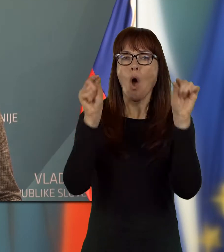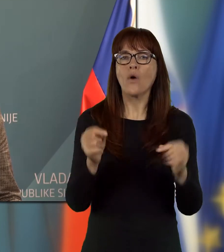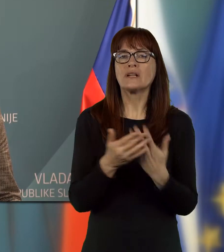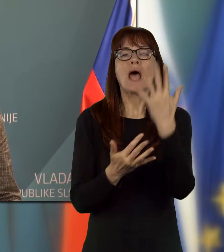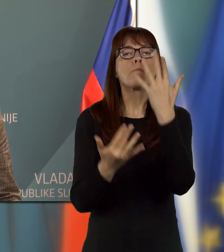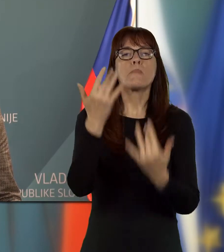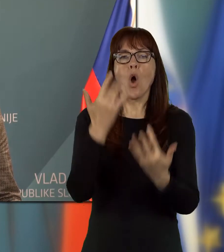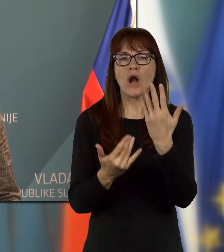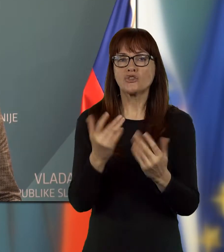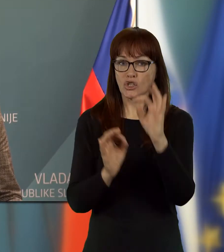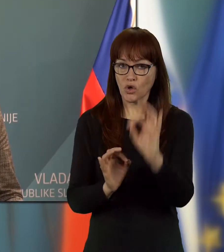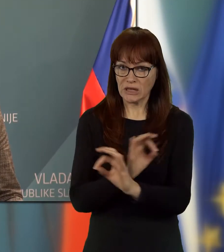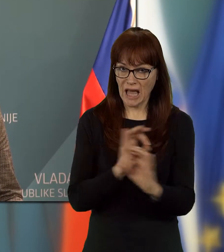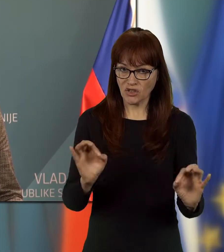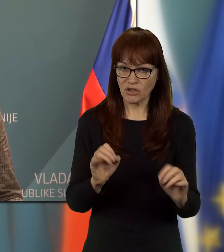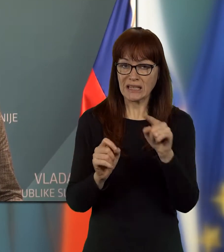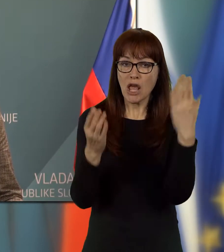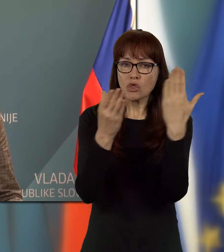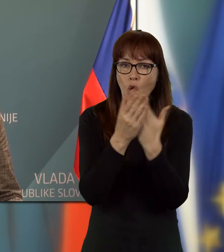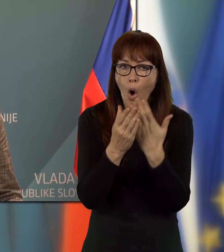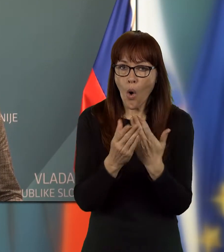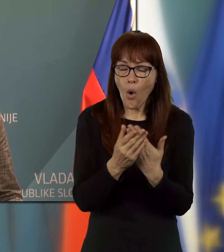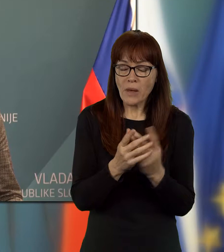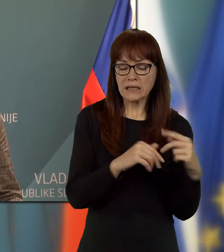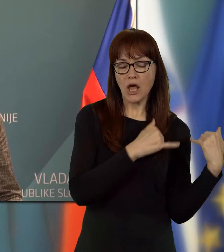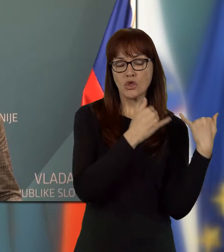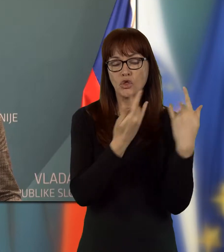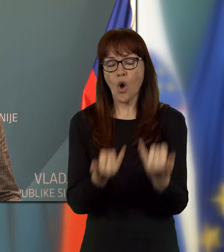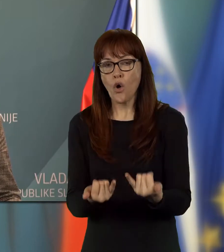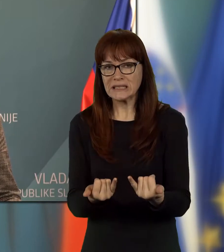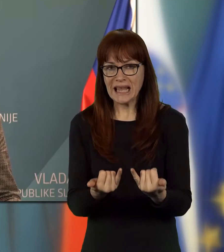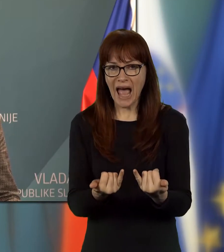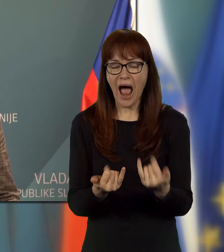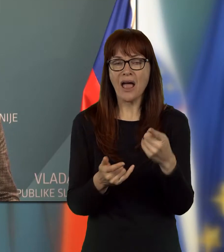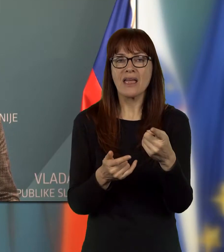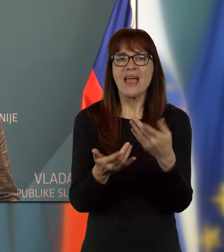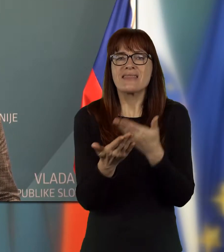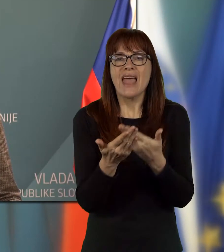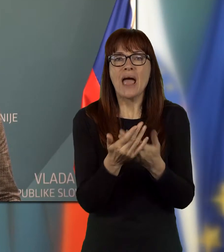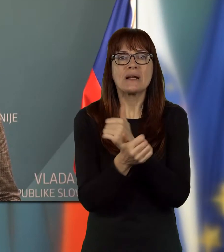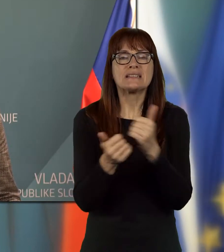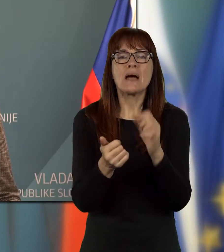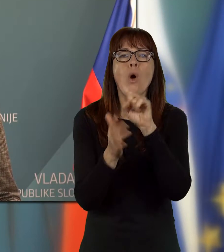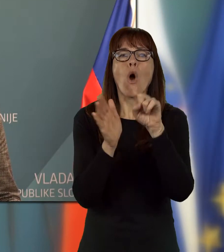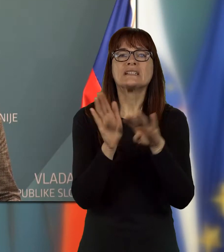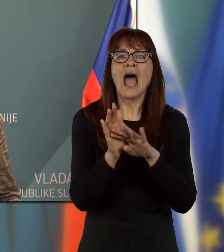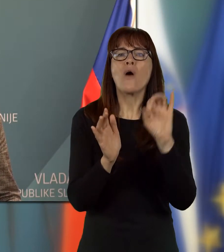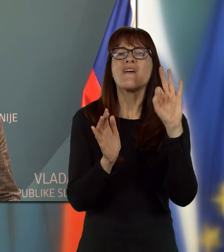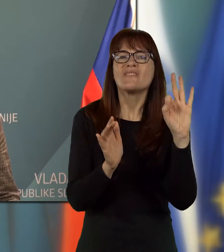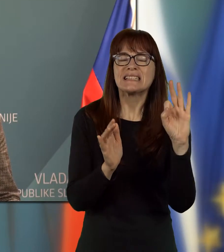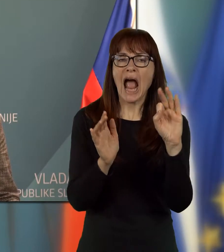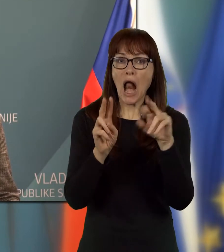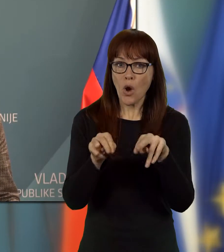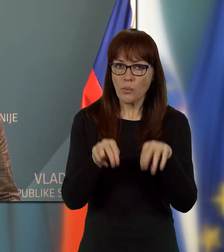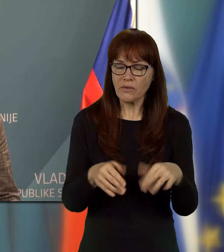proračunsko načrtovanje. Ti dokumenti, ki so doslej temeljili zgolj na zakonu o fiskalnem pravilu,